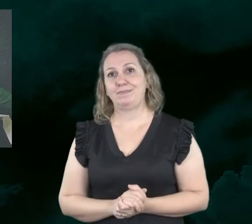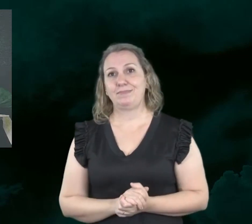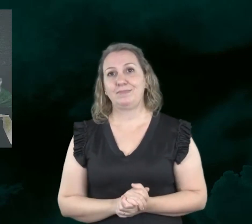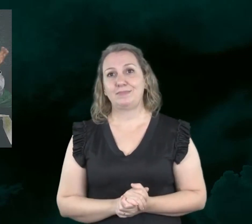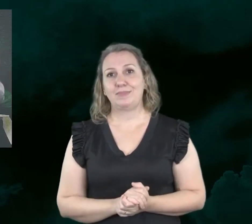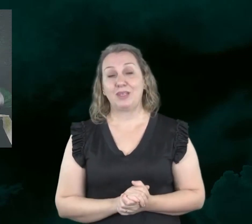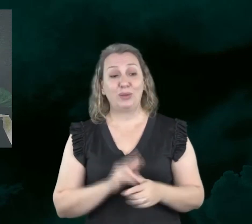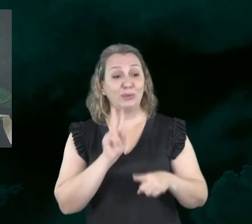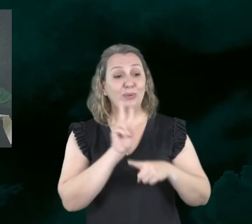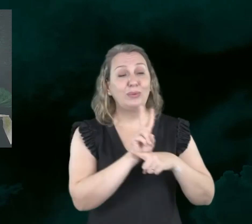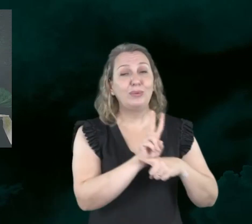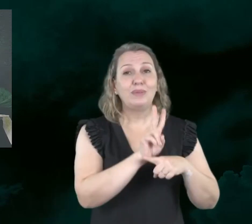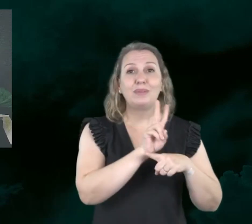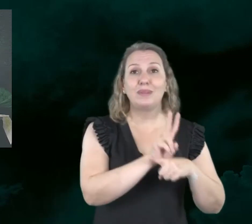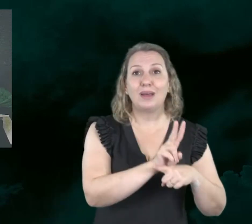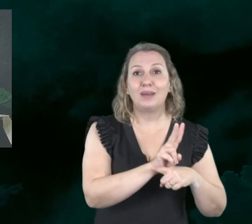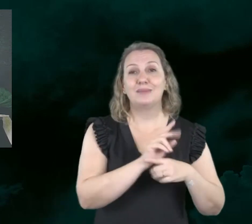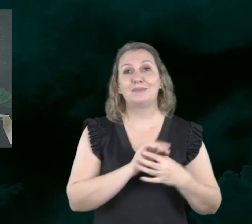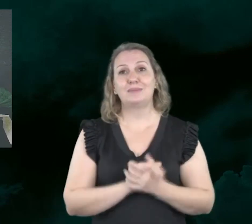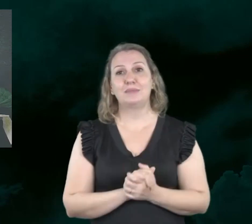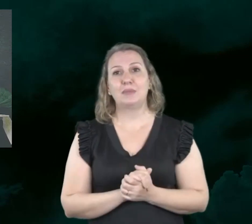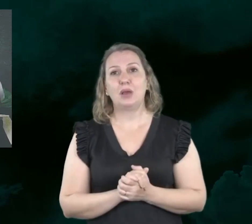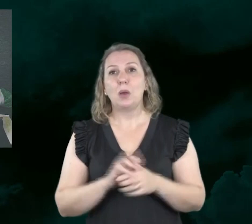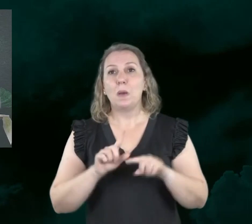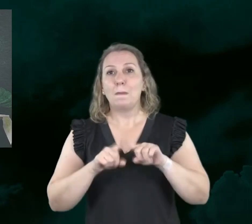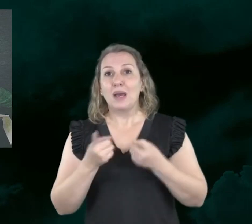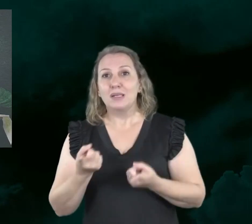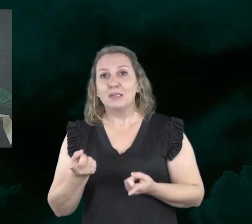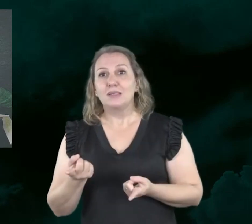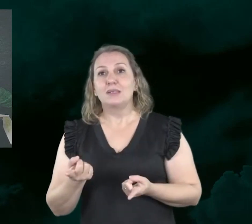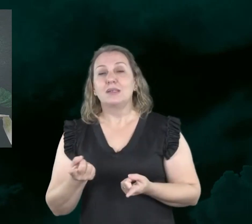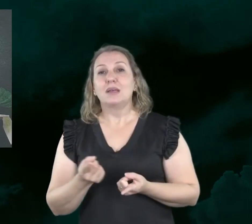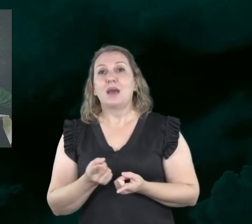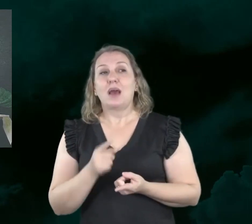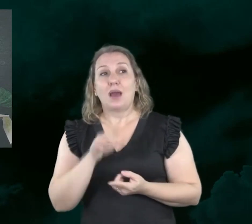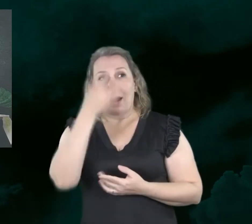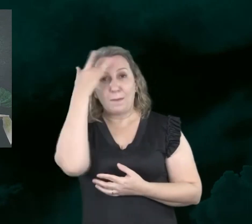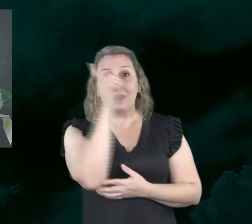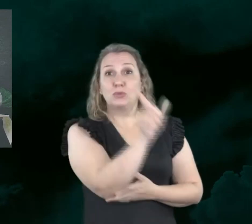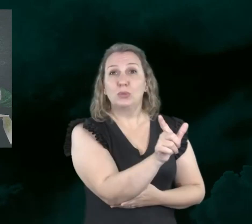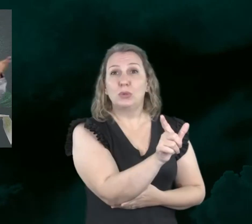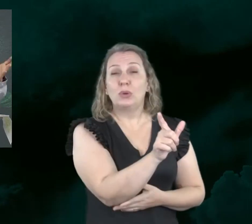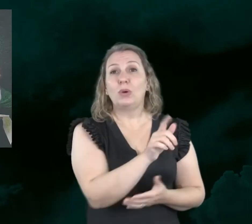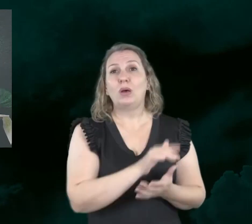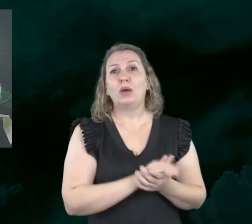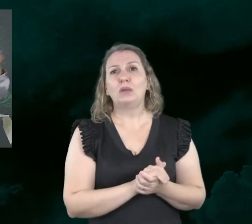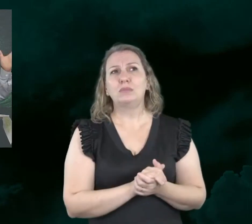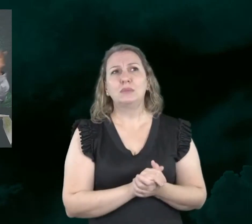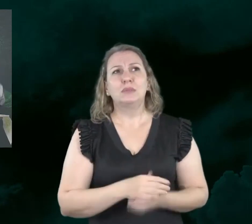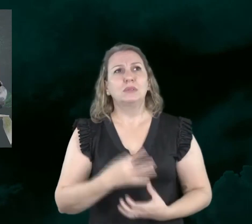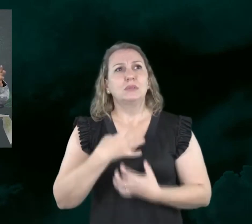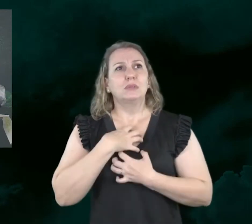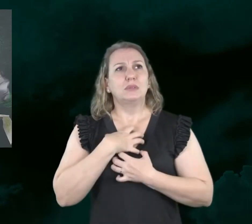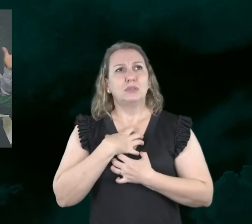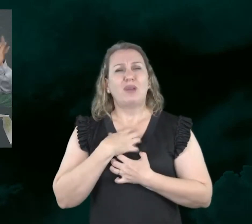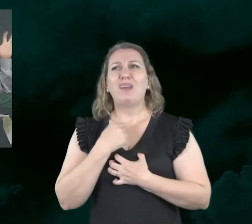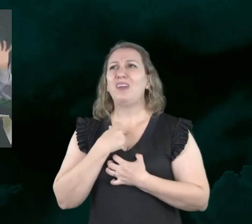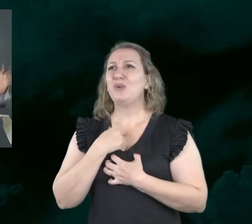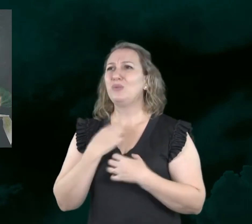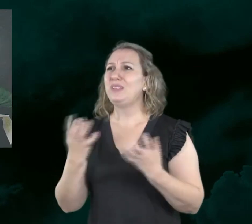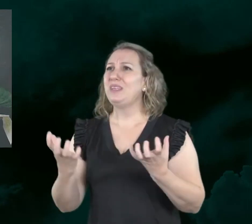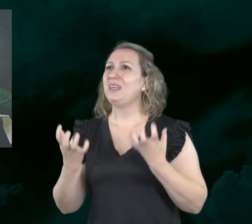eu preciso me reunir, eu preciso ir para uma igreja. Mas não essa igreja, não é a igreja